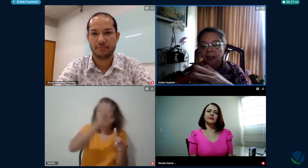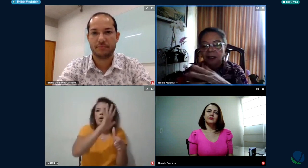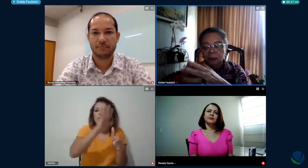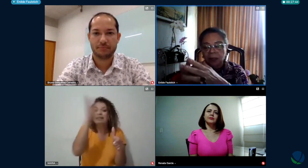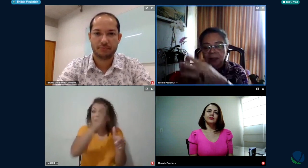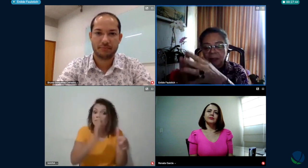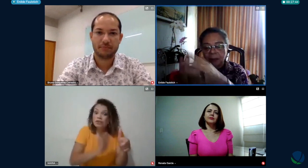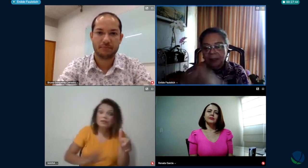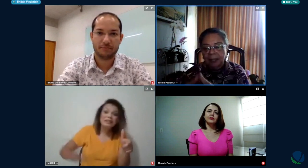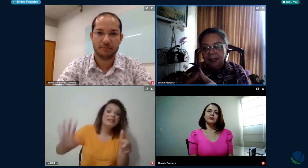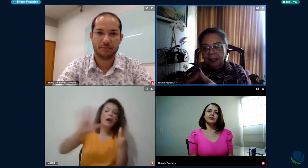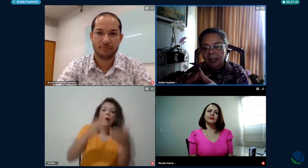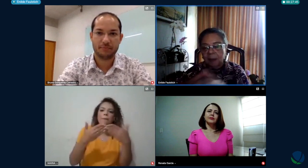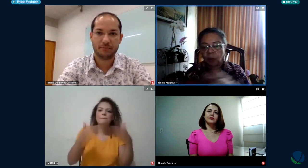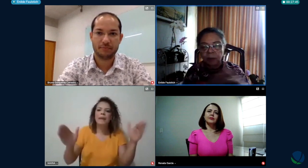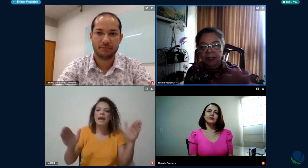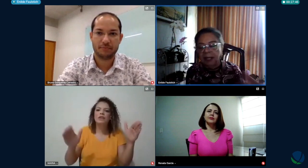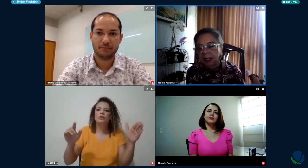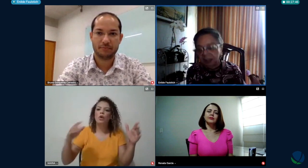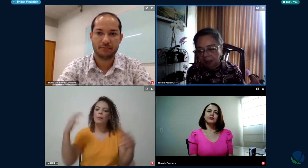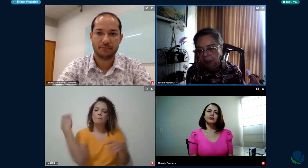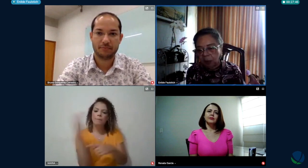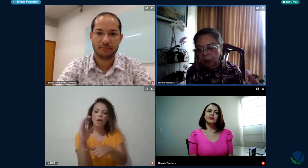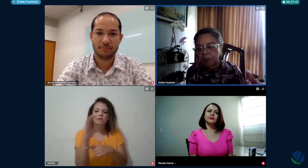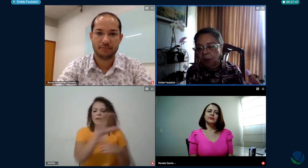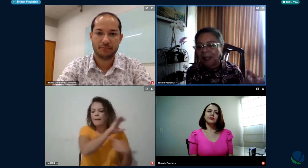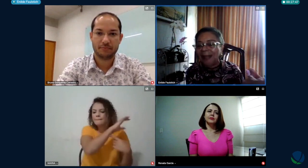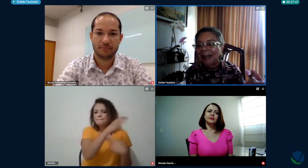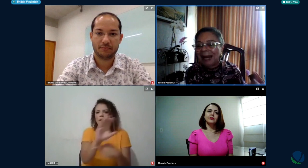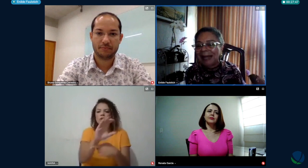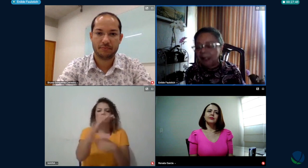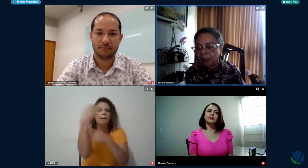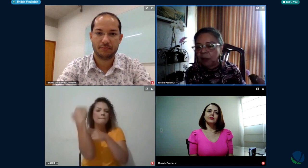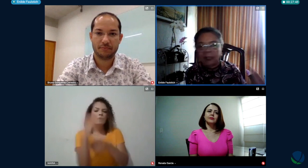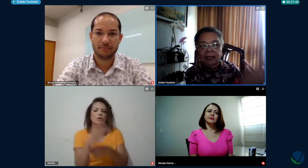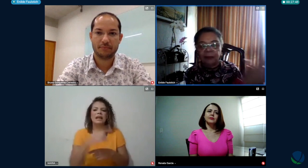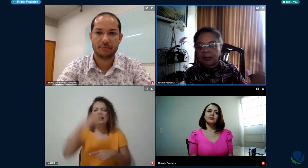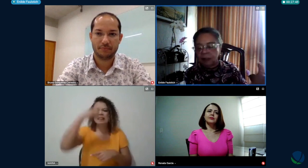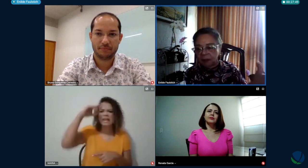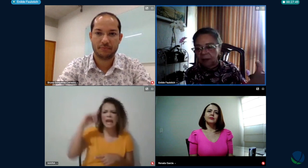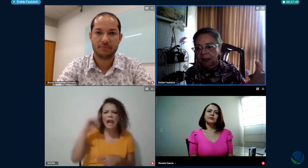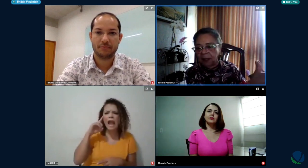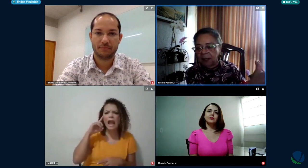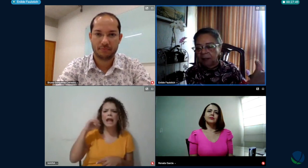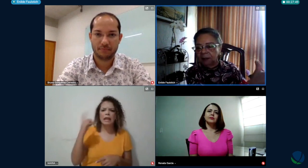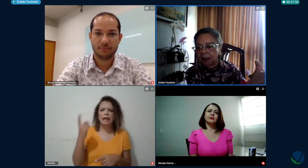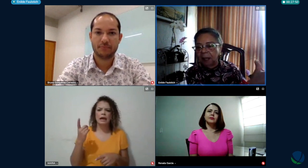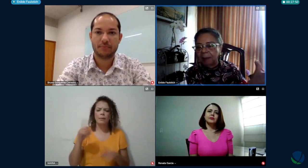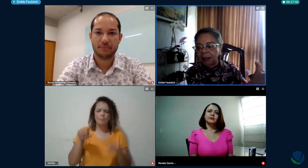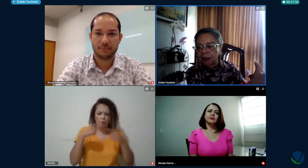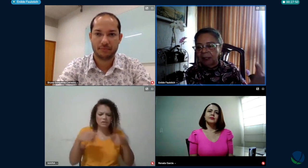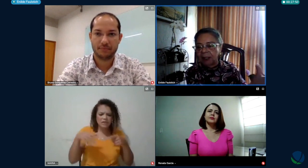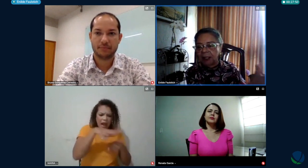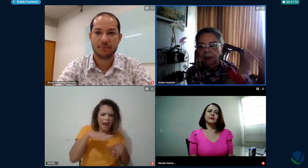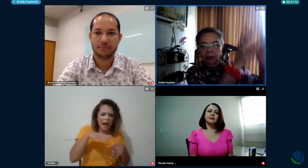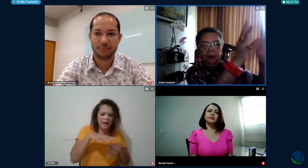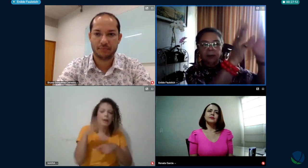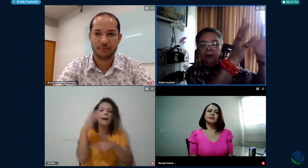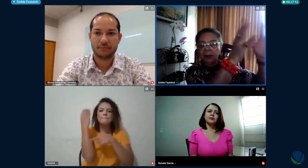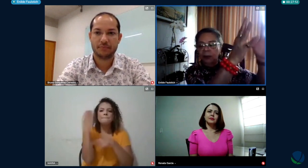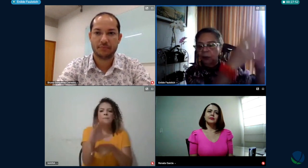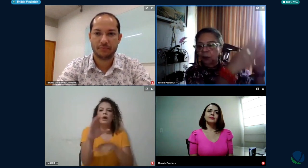eles, por exemplo, Renata acaba, como Daniela acabou, não importa, é da área da música, ela faz a parte dela